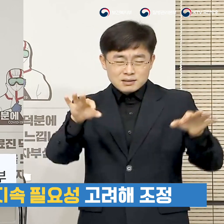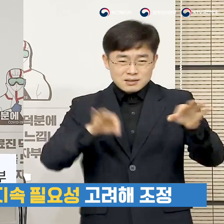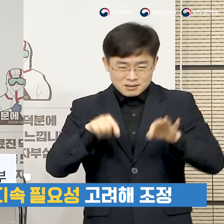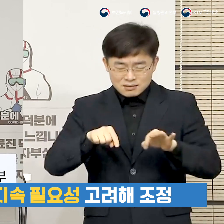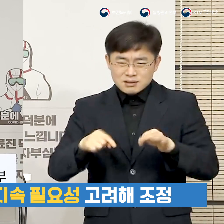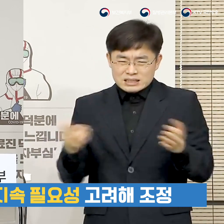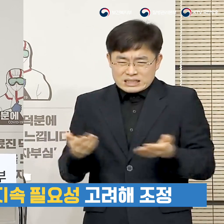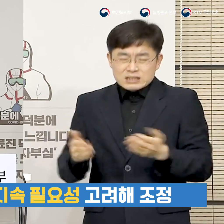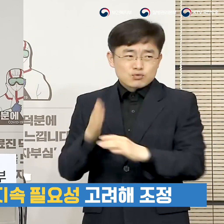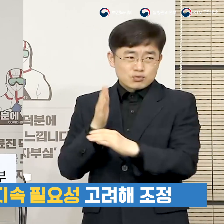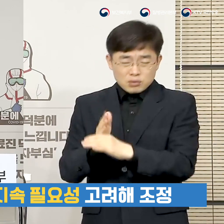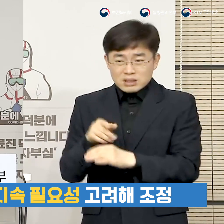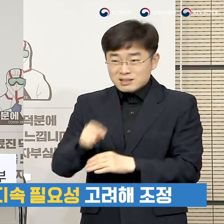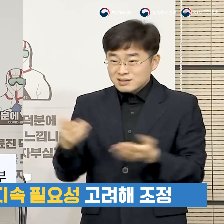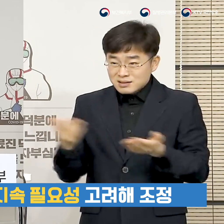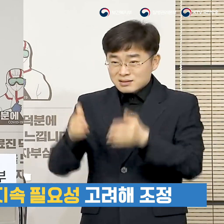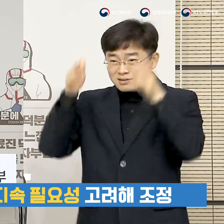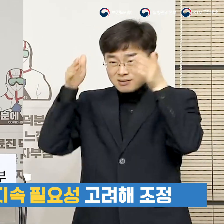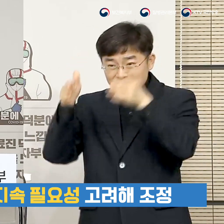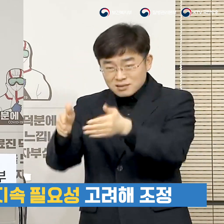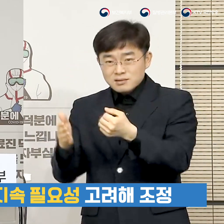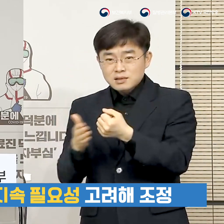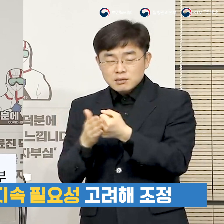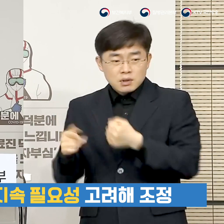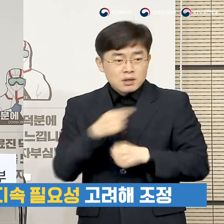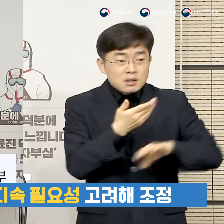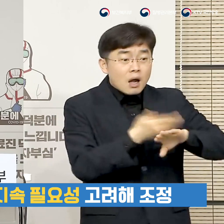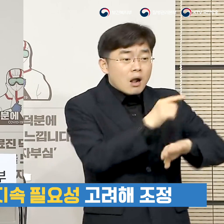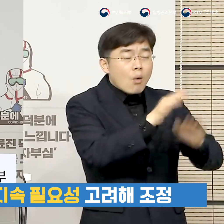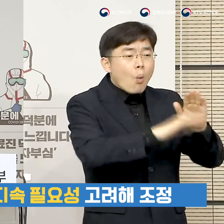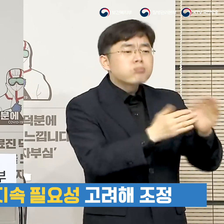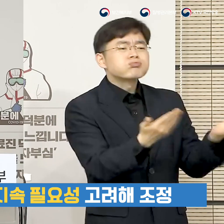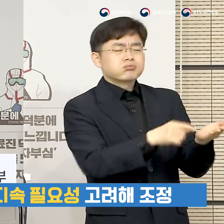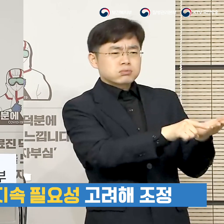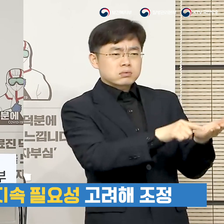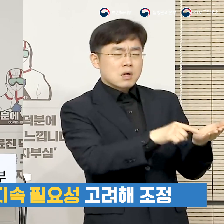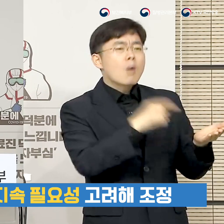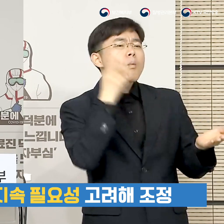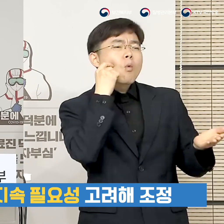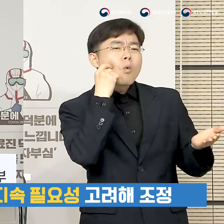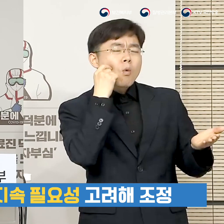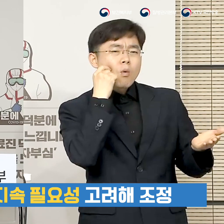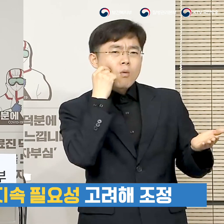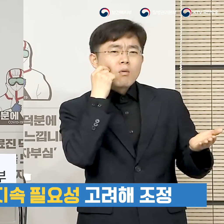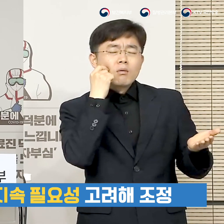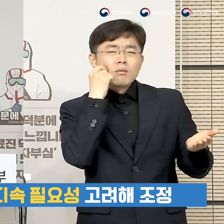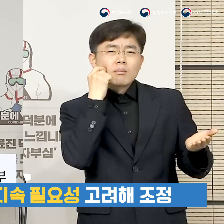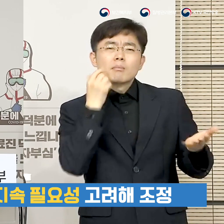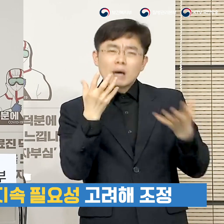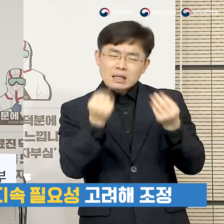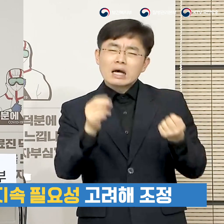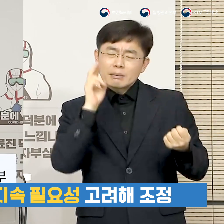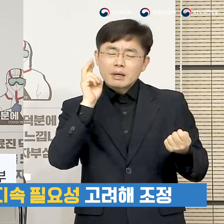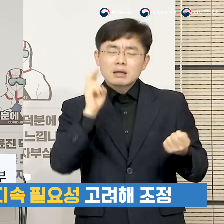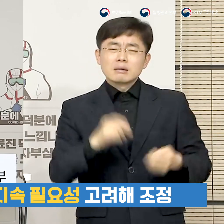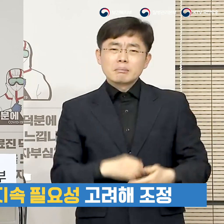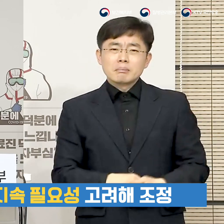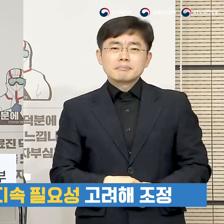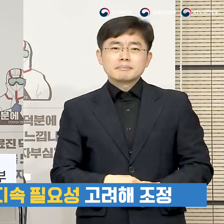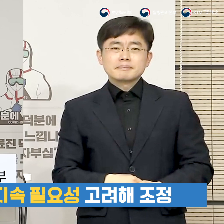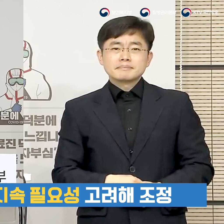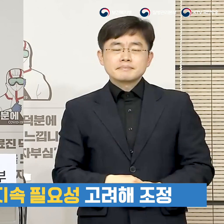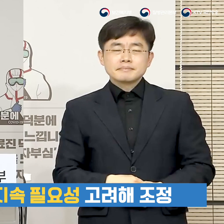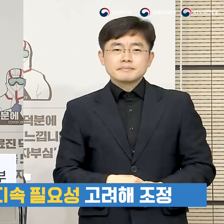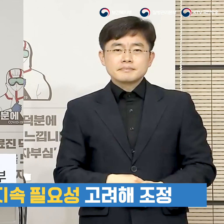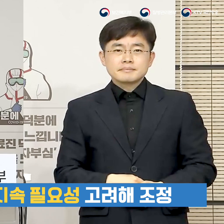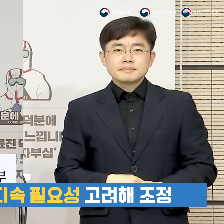투입되어 있고 또 이 업무를 수행하는 과정에서 일상적인 업무에 지장을 많이 받을 수 있는 부분이 있을 거라고 생각을 합니다.